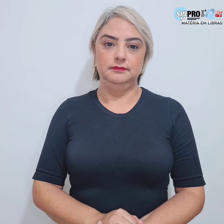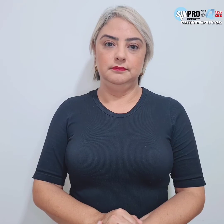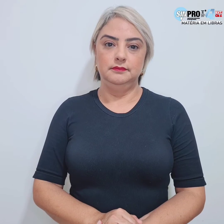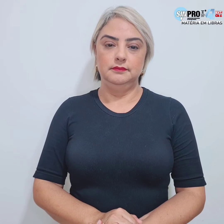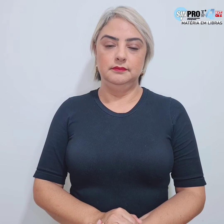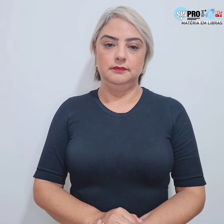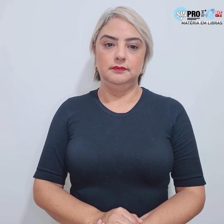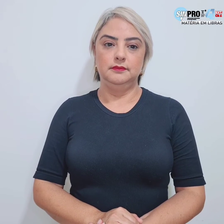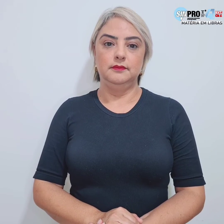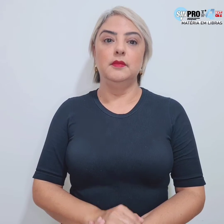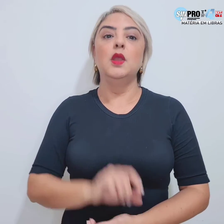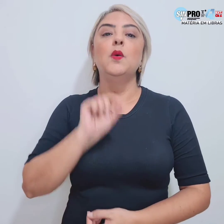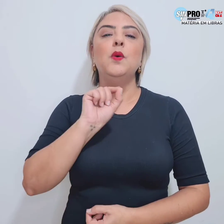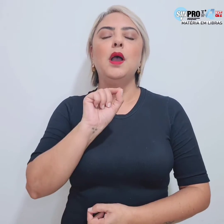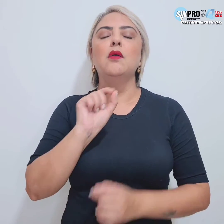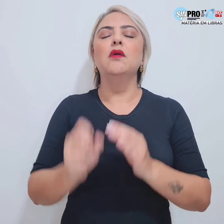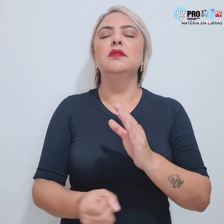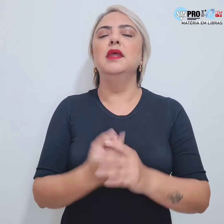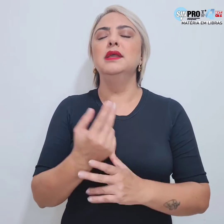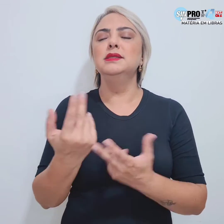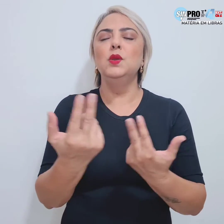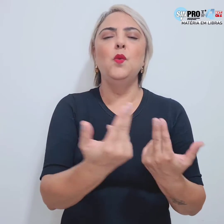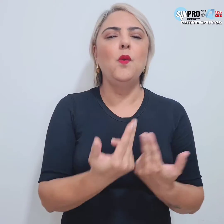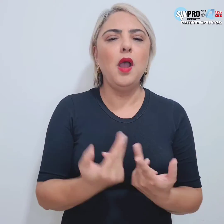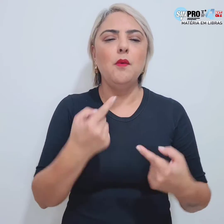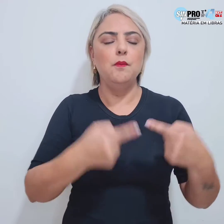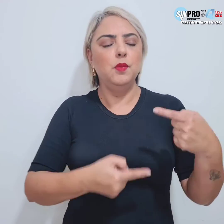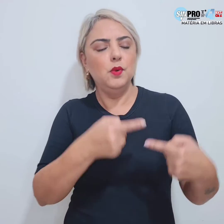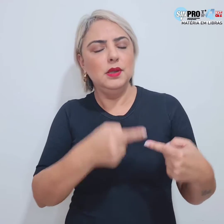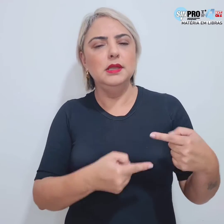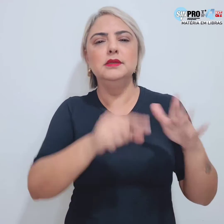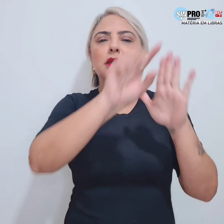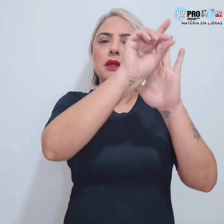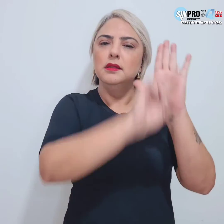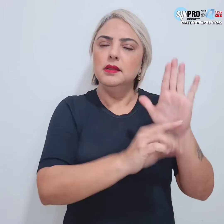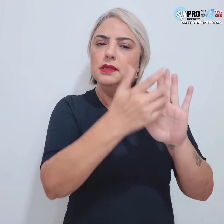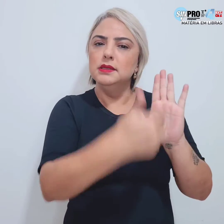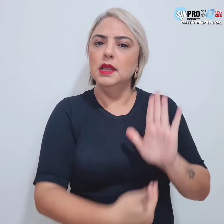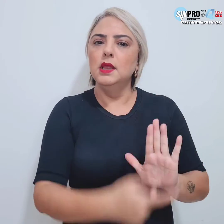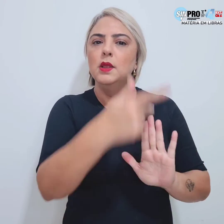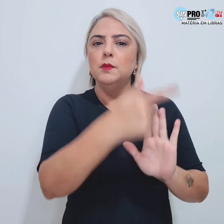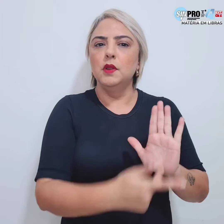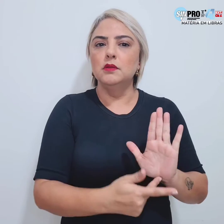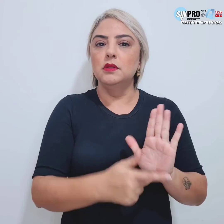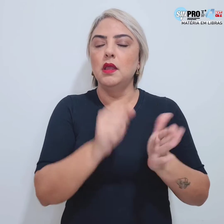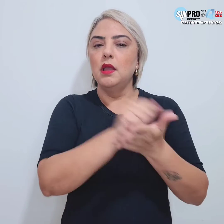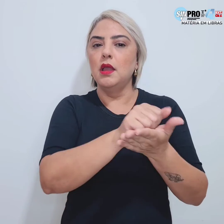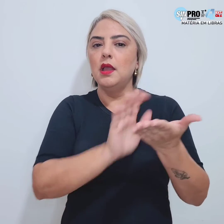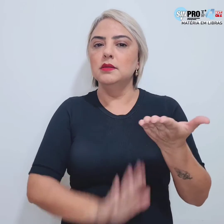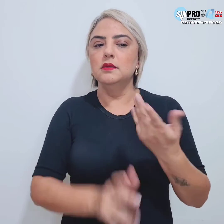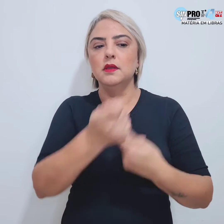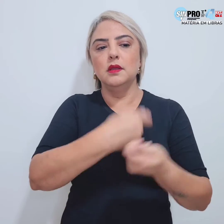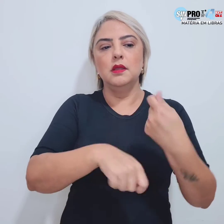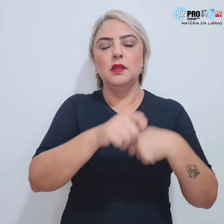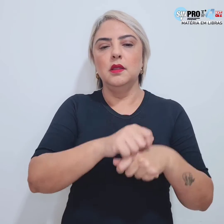Trata-se da mesma política descrita no programa de ação econômica do governo,